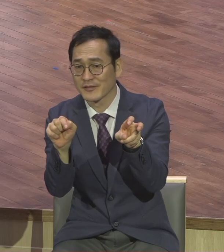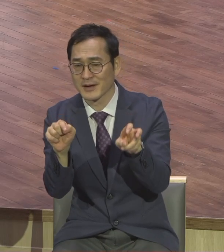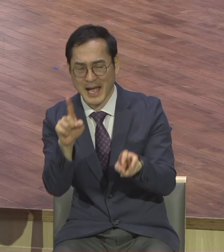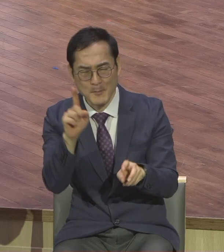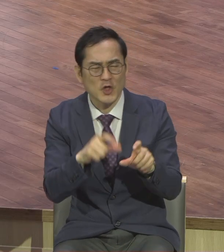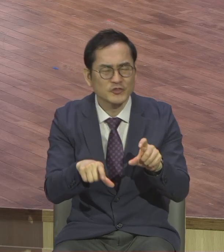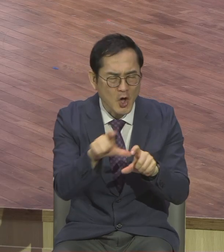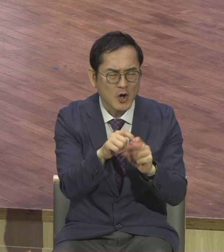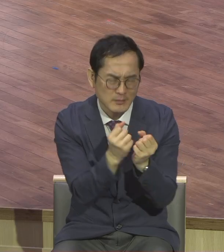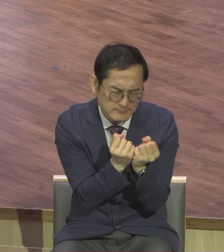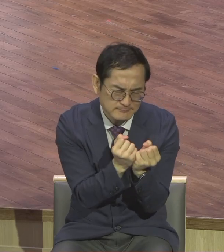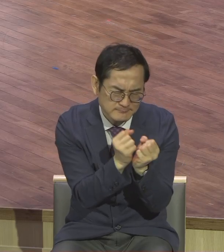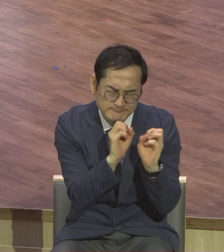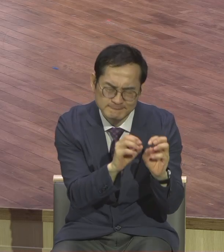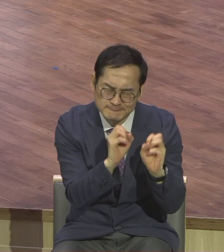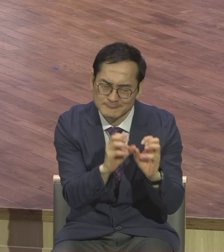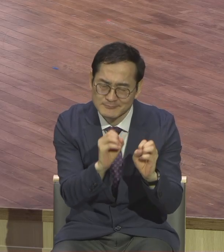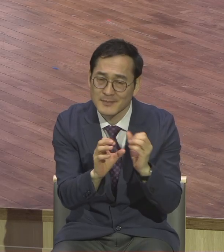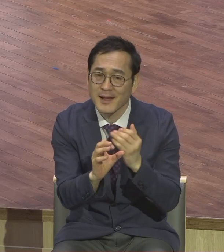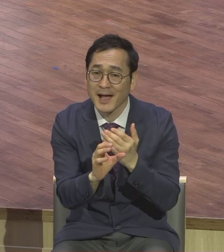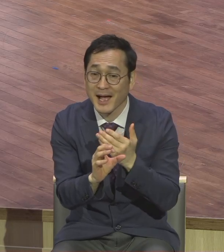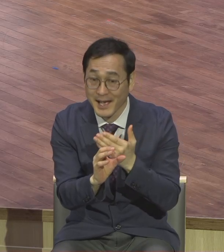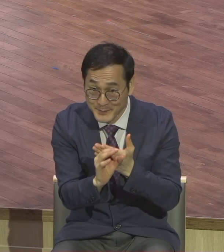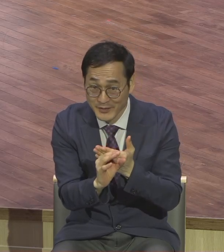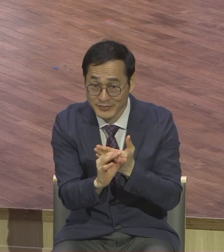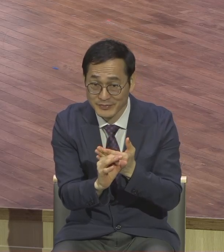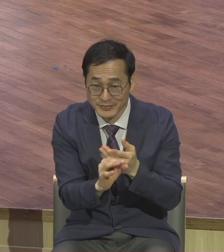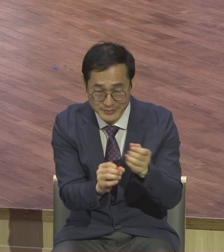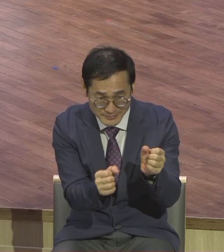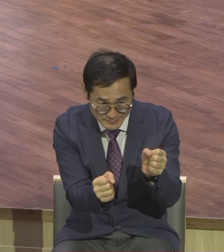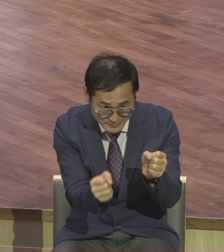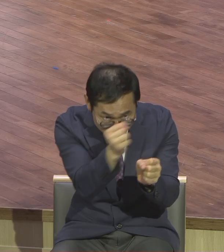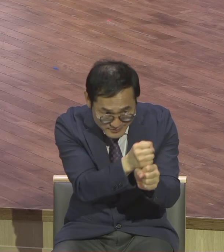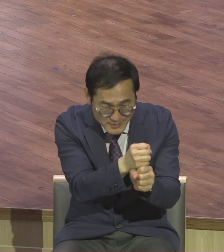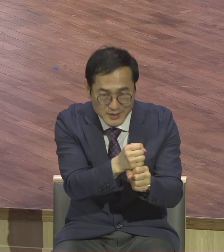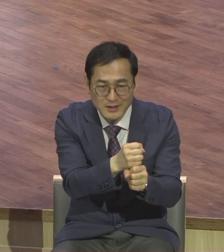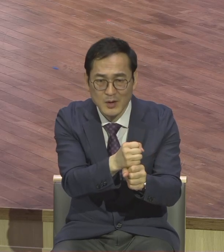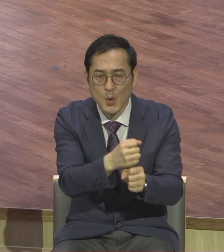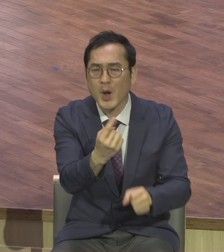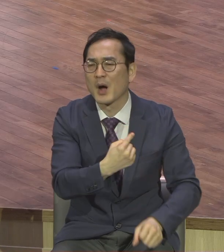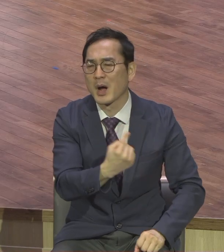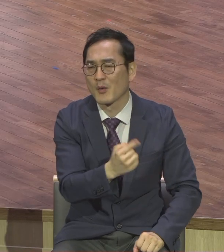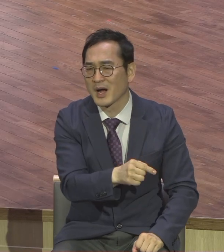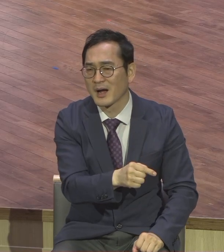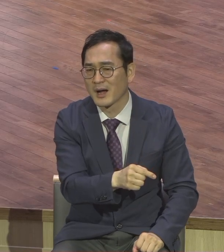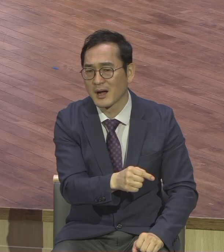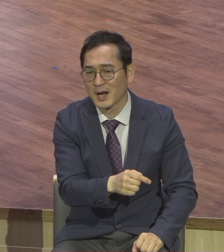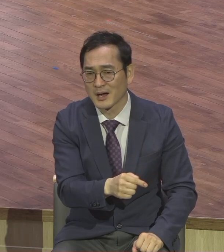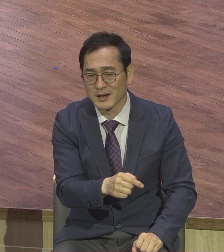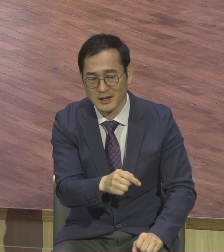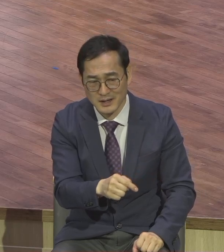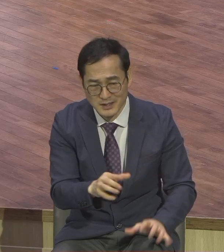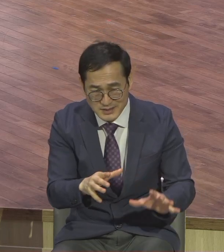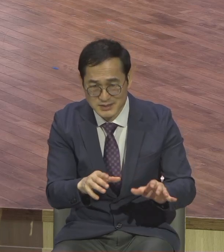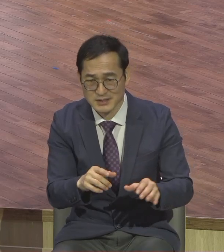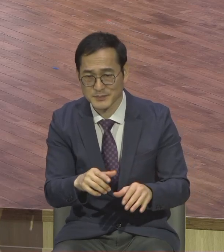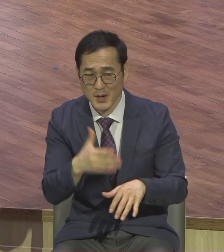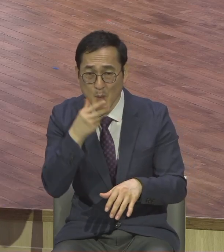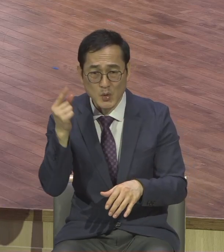있는 다시 살아날 수 있는 우리처럼 복음 속에 다시 회복될 수 있는 영혼이 기다리고 있다라는 것입니다.